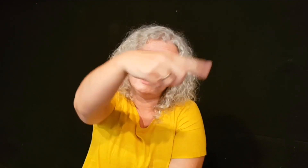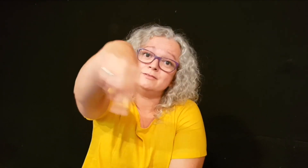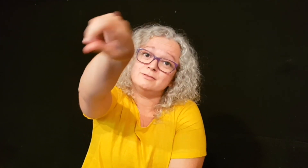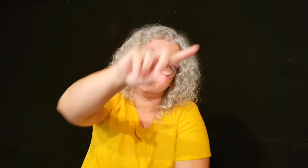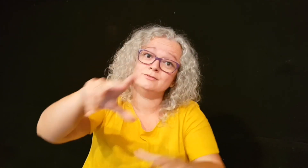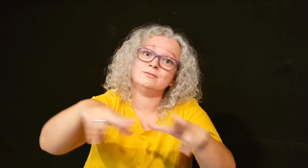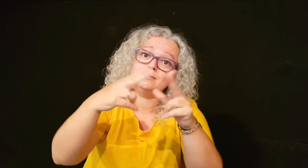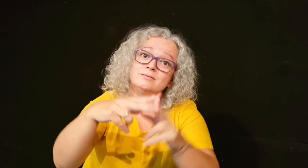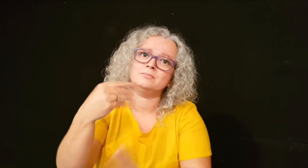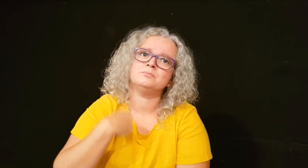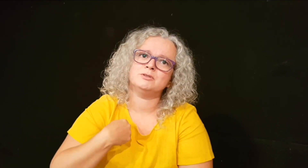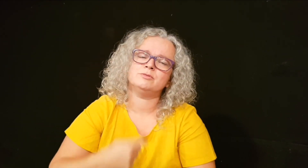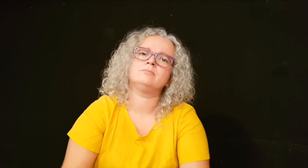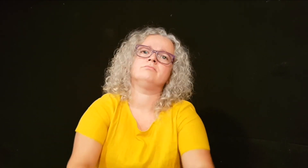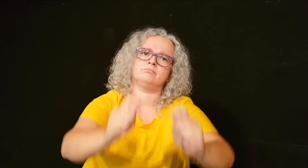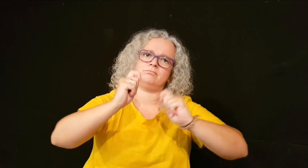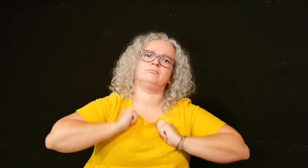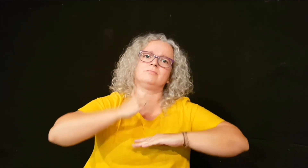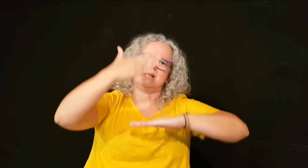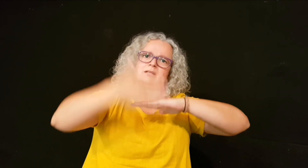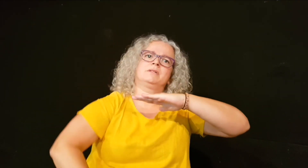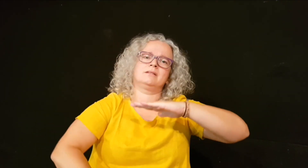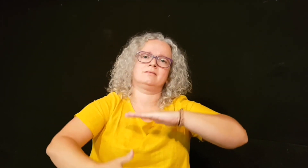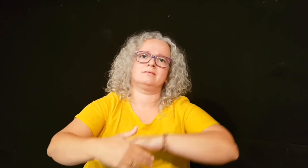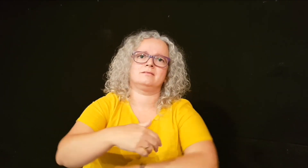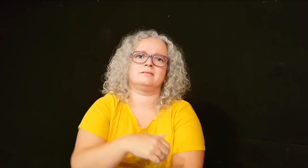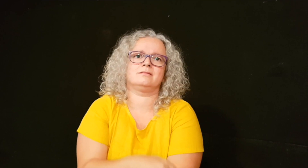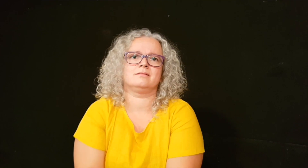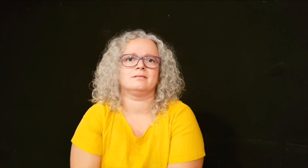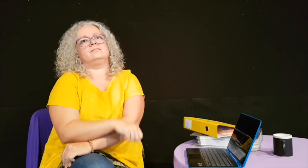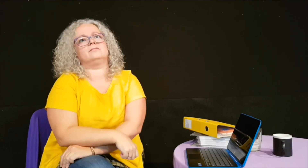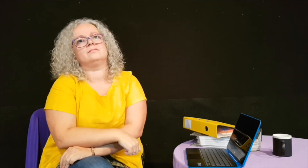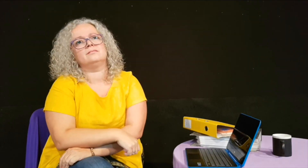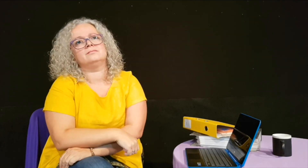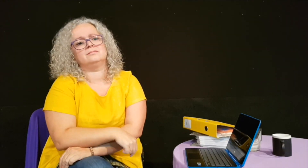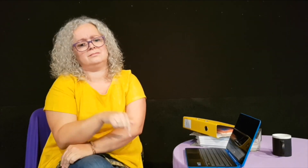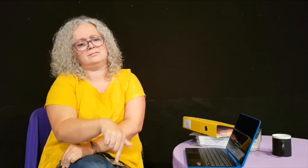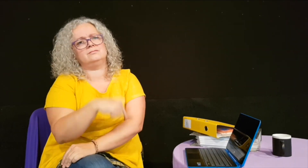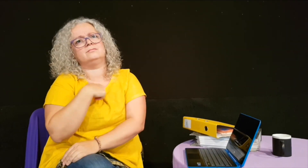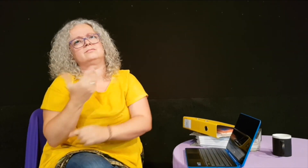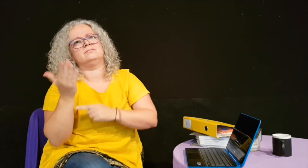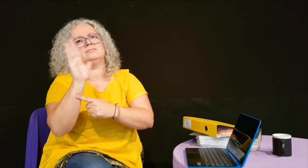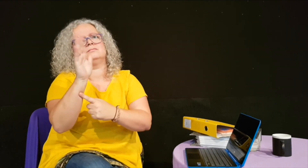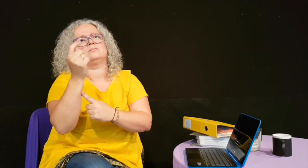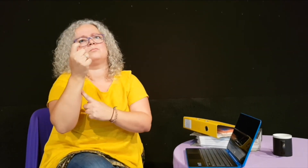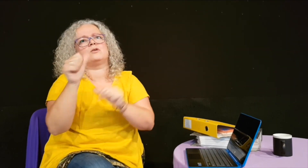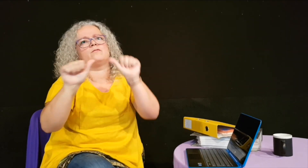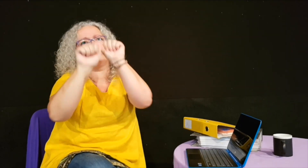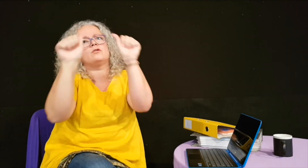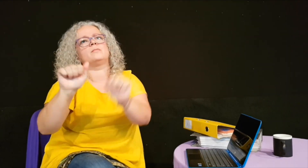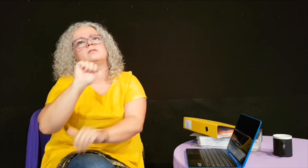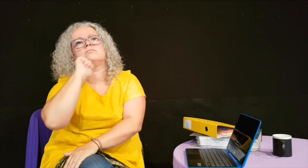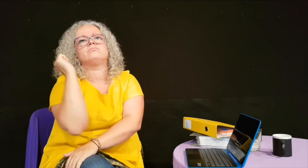no, realmente no. ¿Vale? Es la sociedad la que nos impone esos límites, la que nos da esos límites. Entonces, por